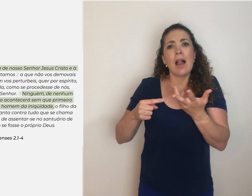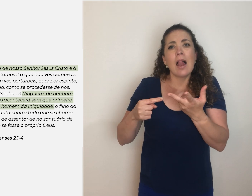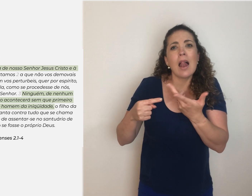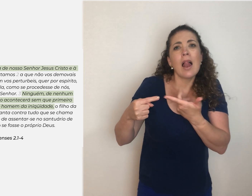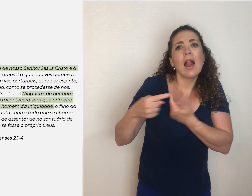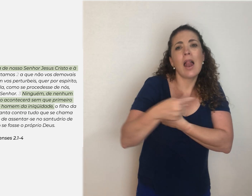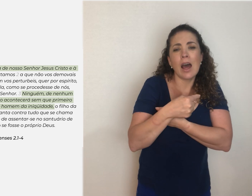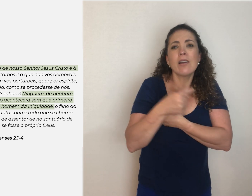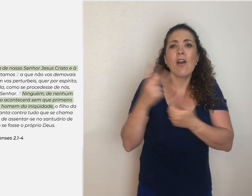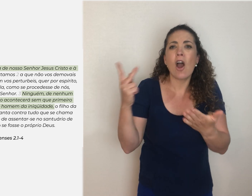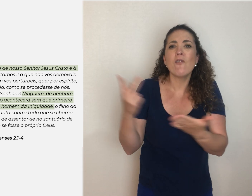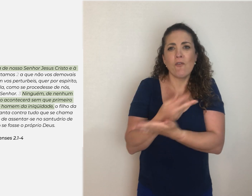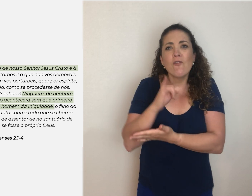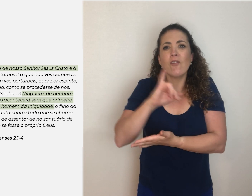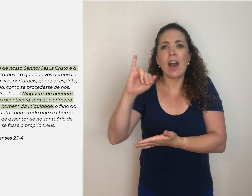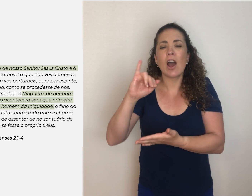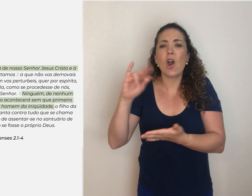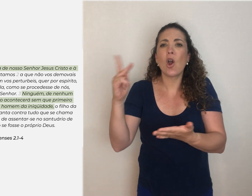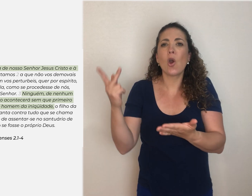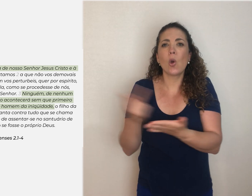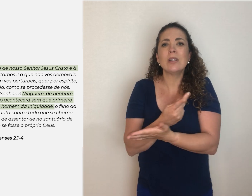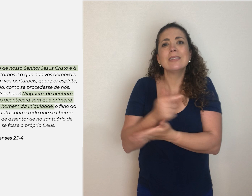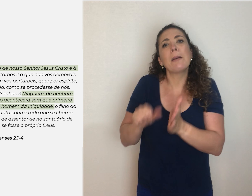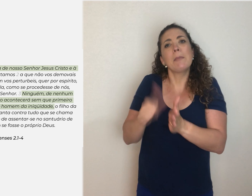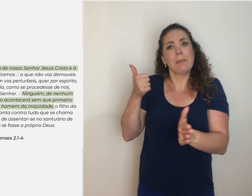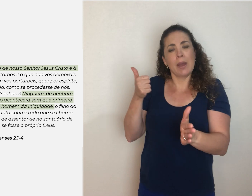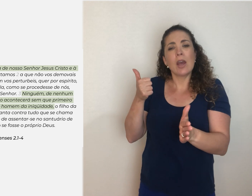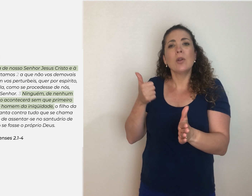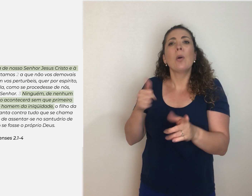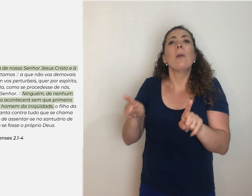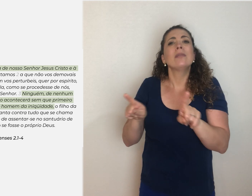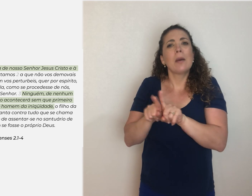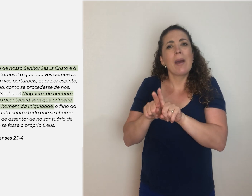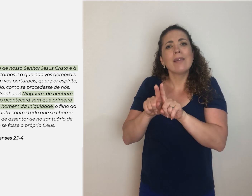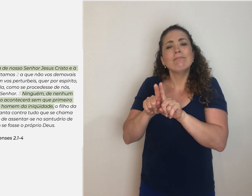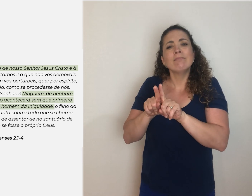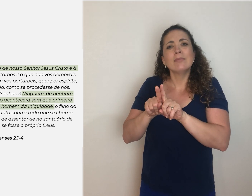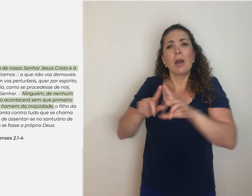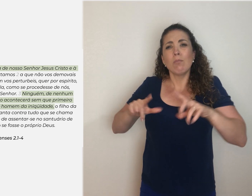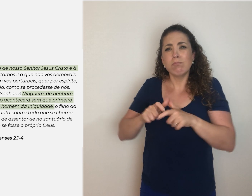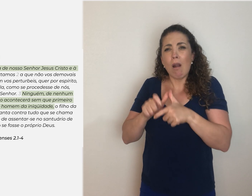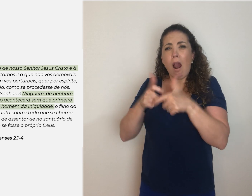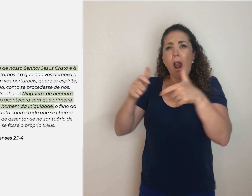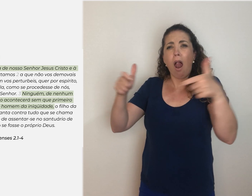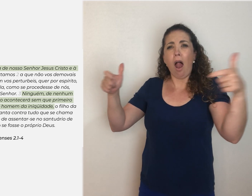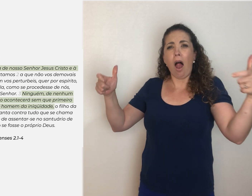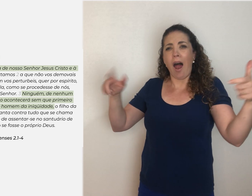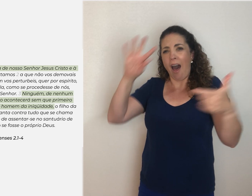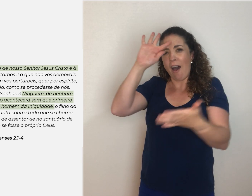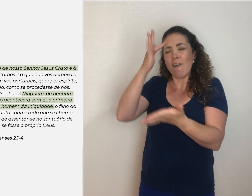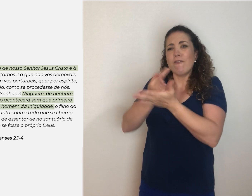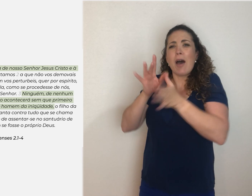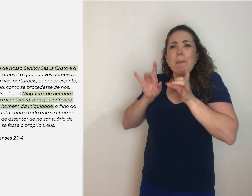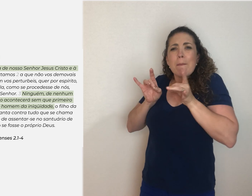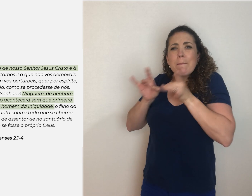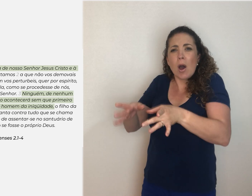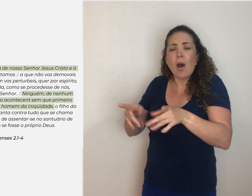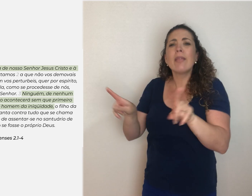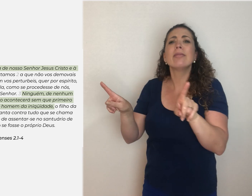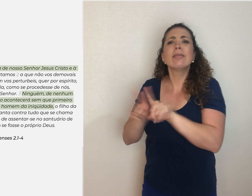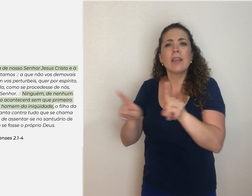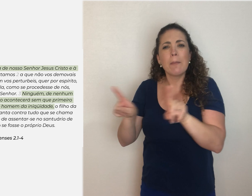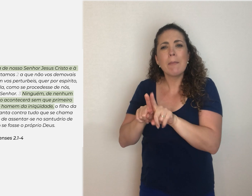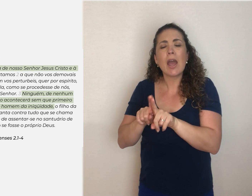revelado o homem da iniquidade, o filho da perdição, o qual se opõe e se levanta contra tudo que se chama